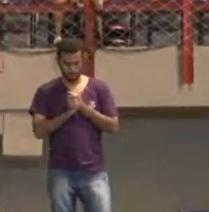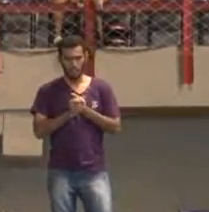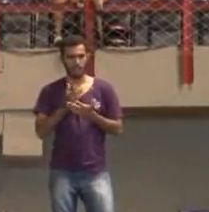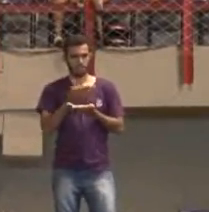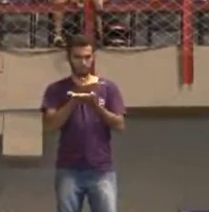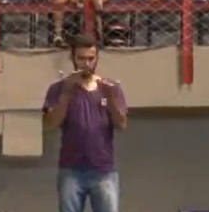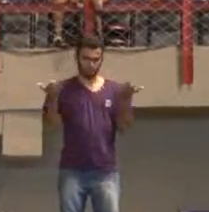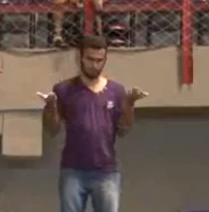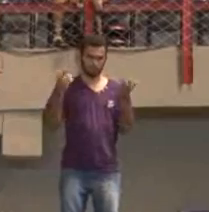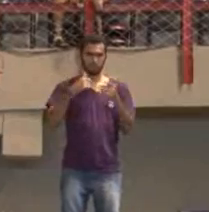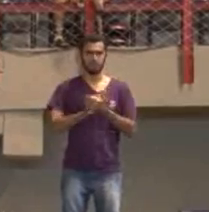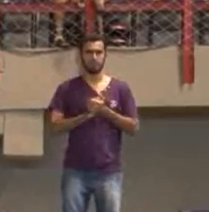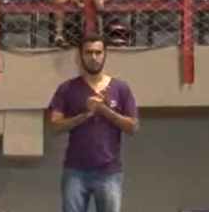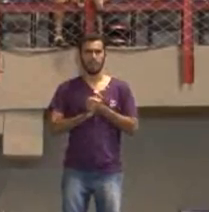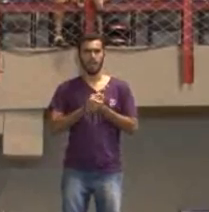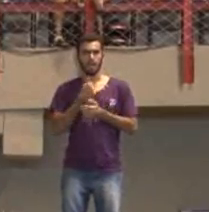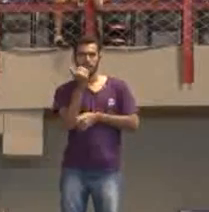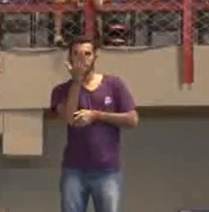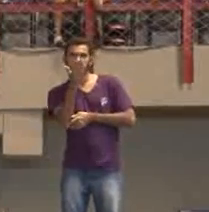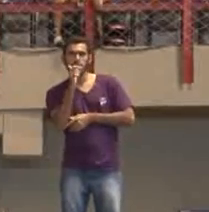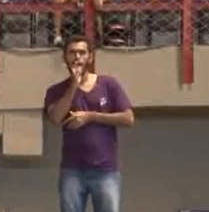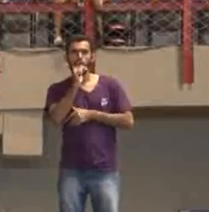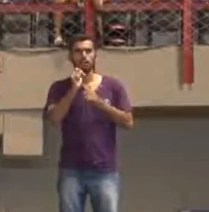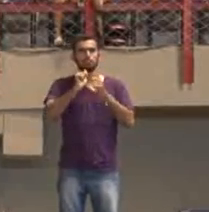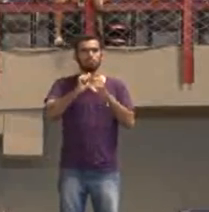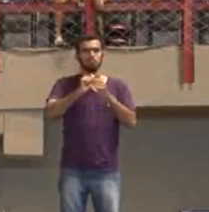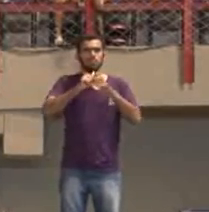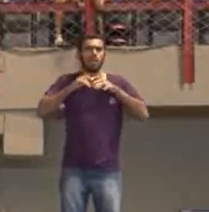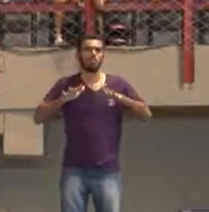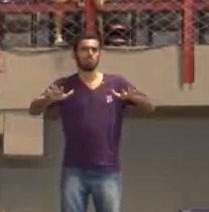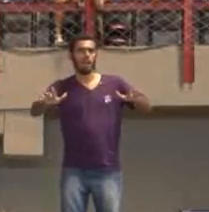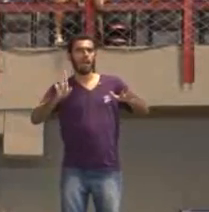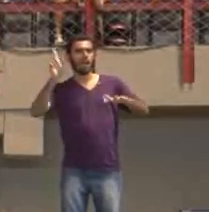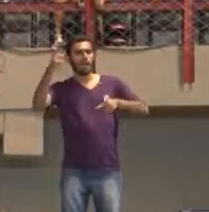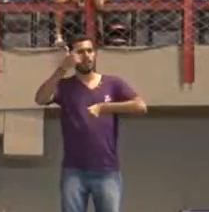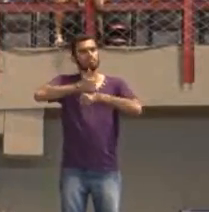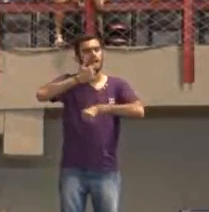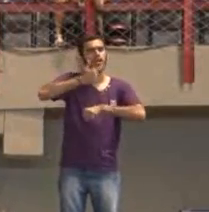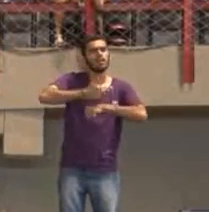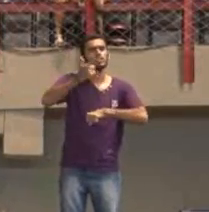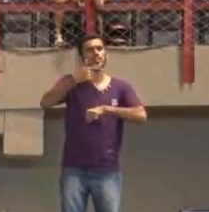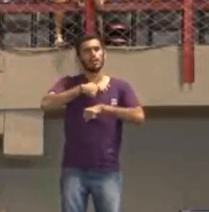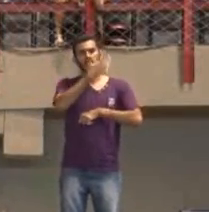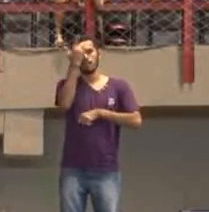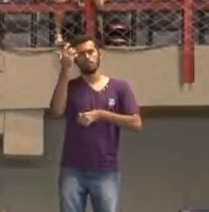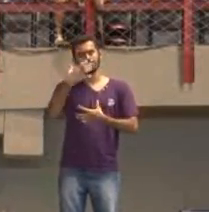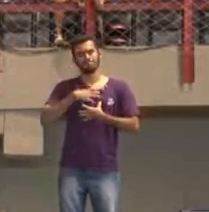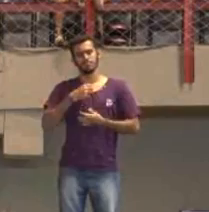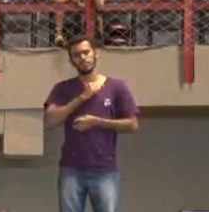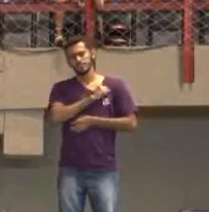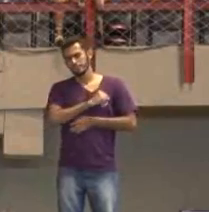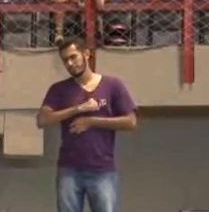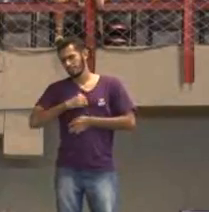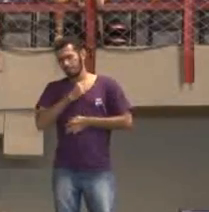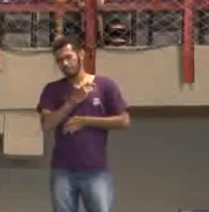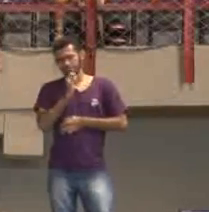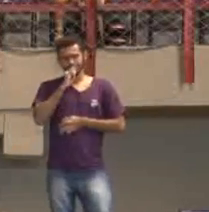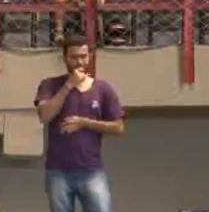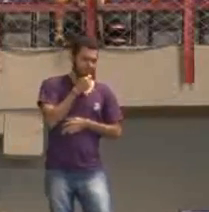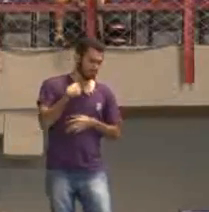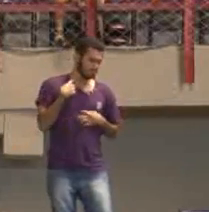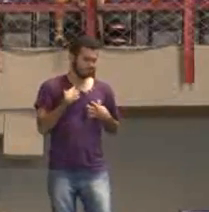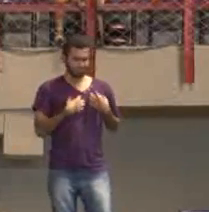frente do mar, ali, Praia de Iracema, não sei, melancólica, pessoa toda triste, descobriu que levou